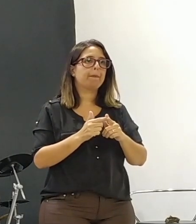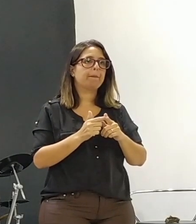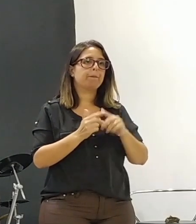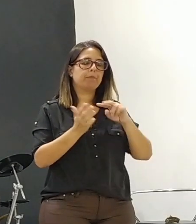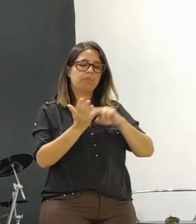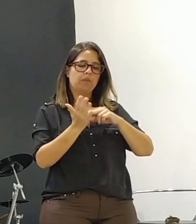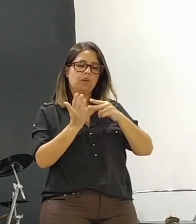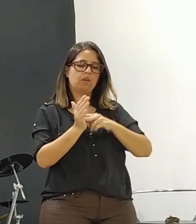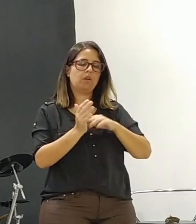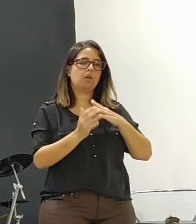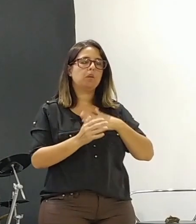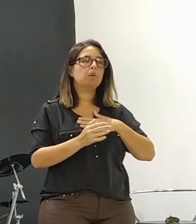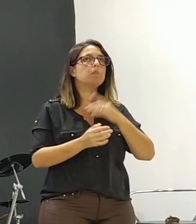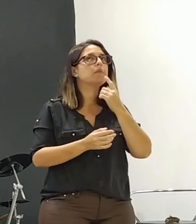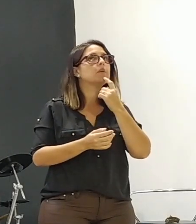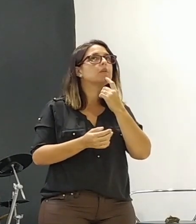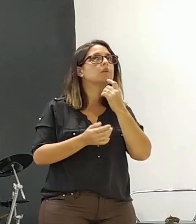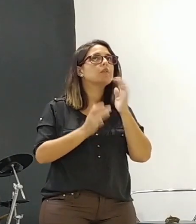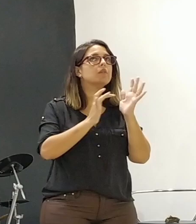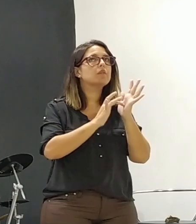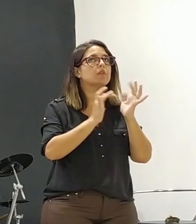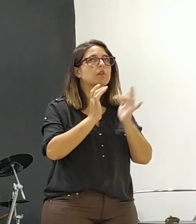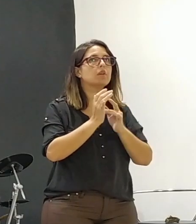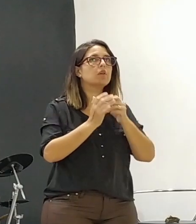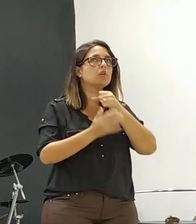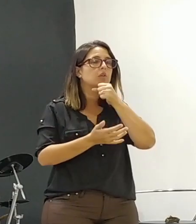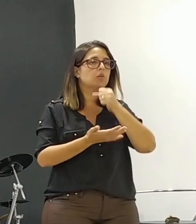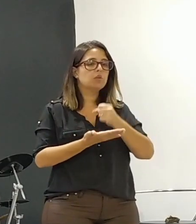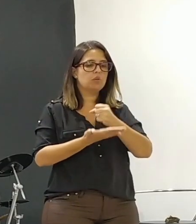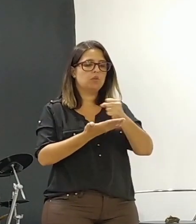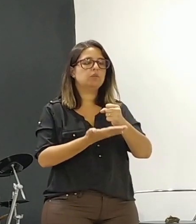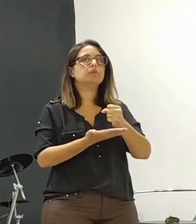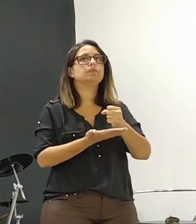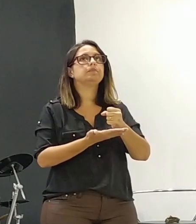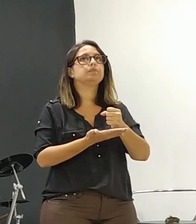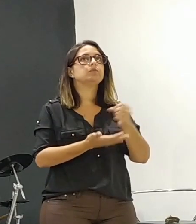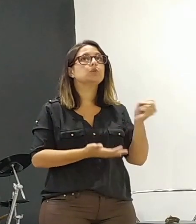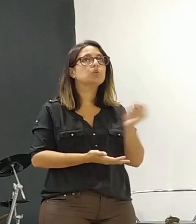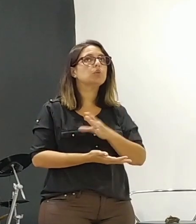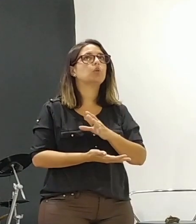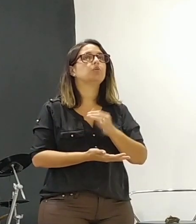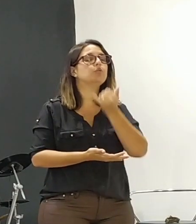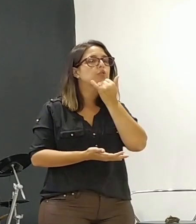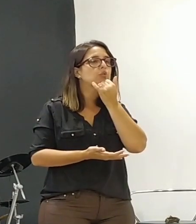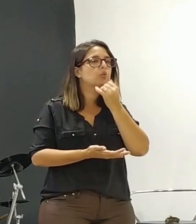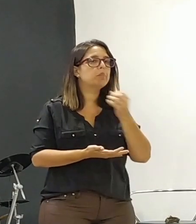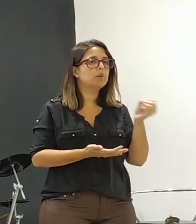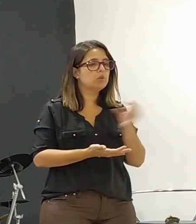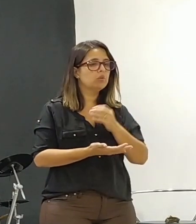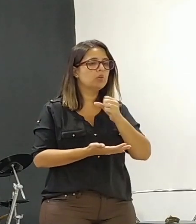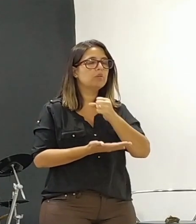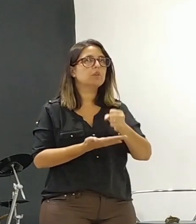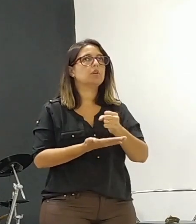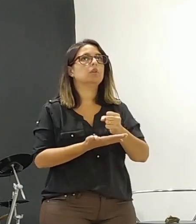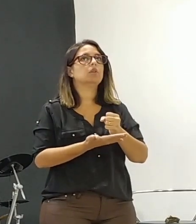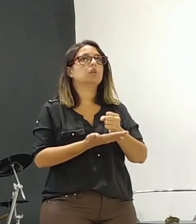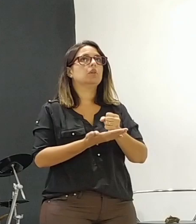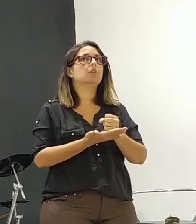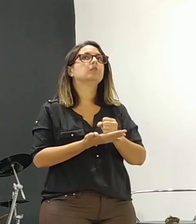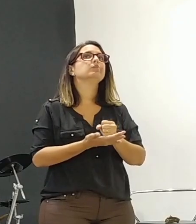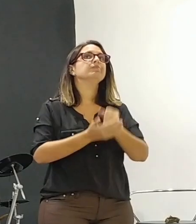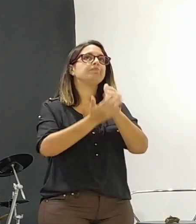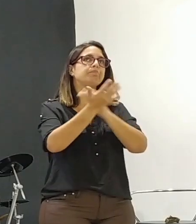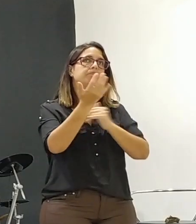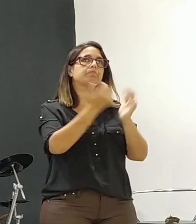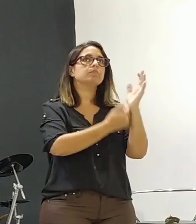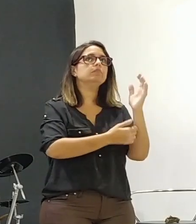meu sangue, o sangue do Novo Testamento, que é derramado por muitos para perdão dos seus